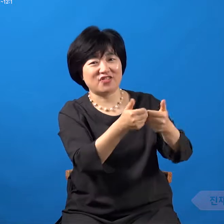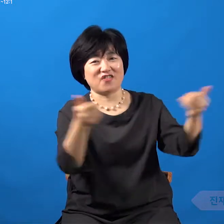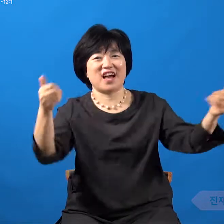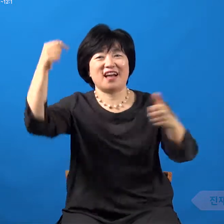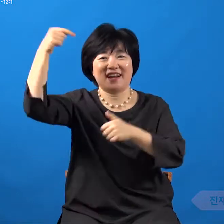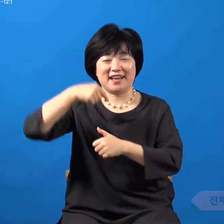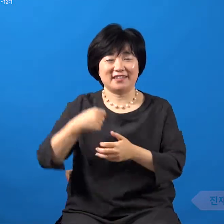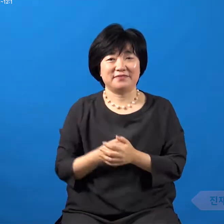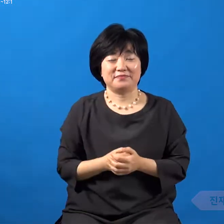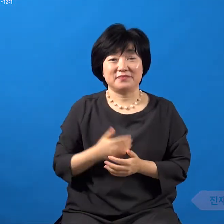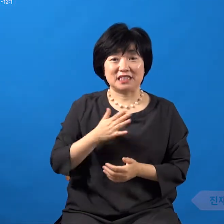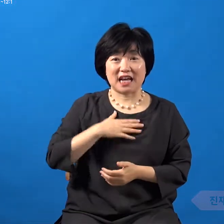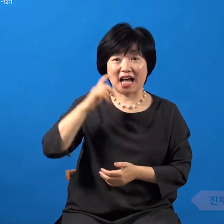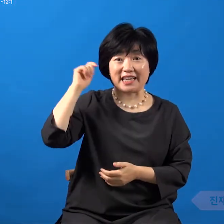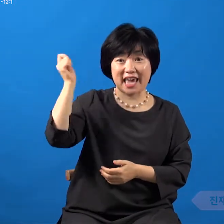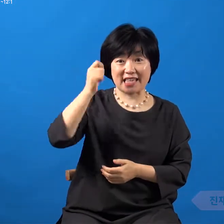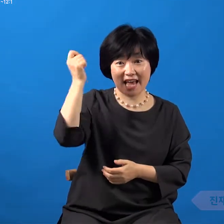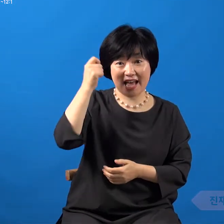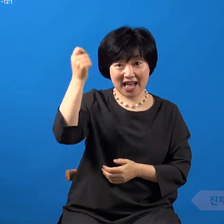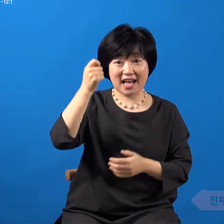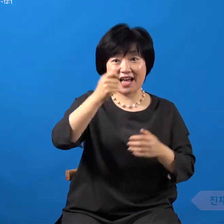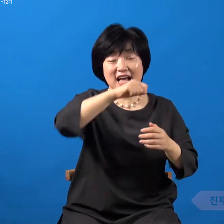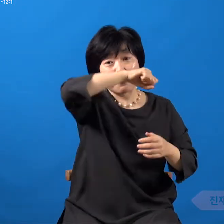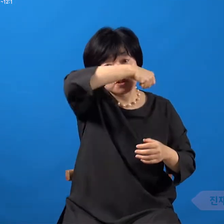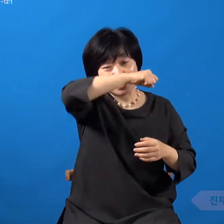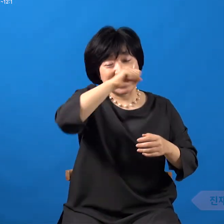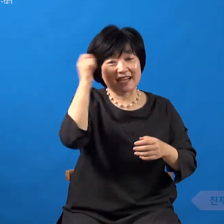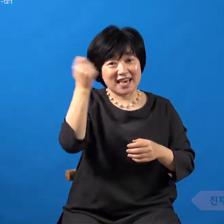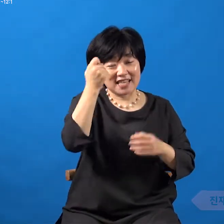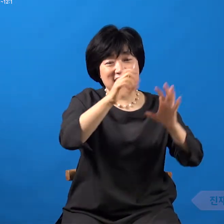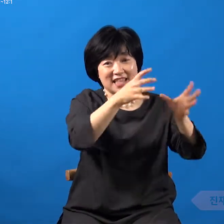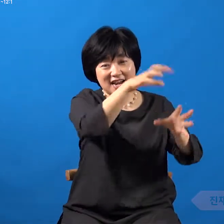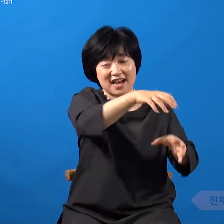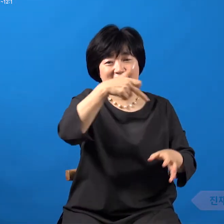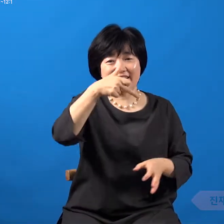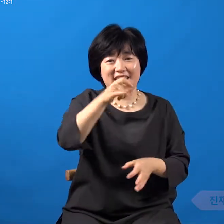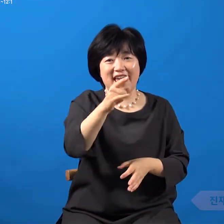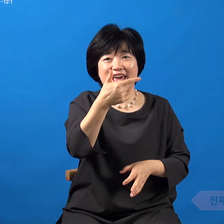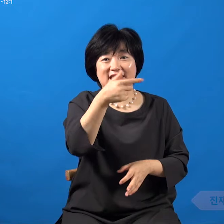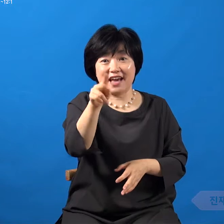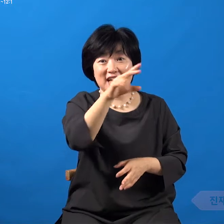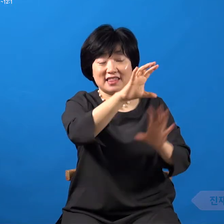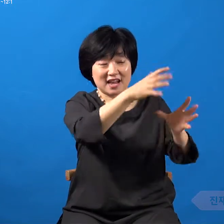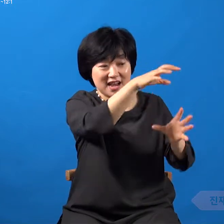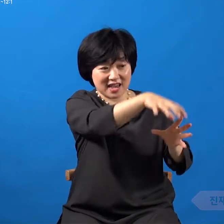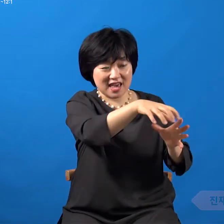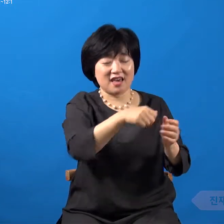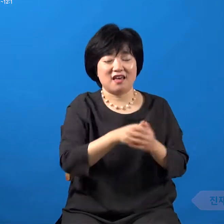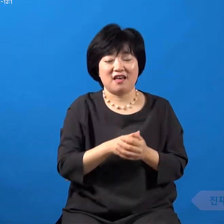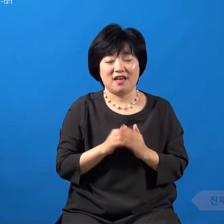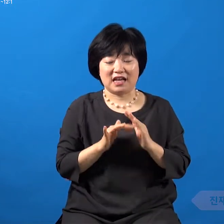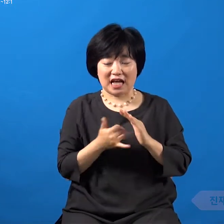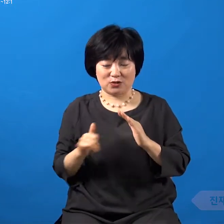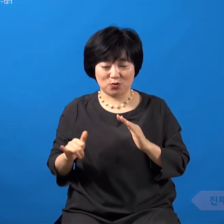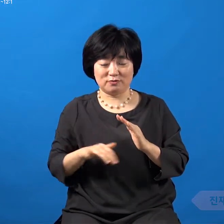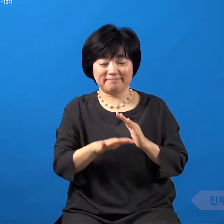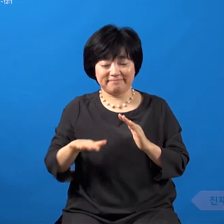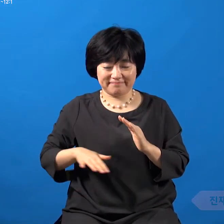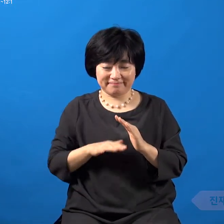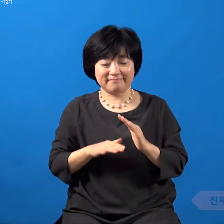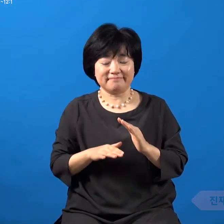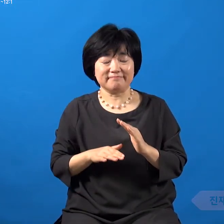제가 케냐에 선교사로 떠날 때 우리 가족과 함께 준비할 때 저희 부모님이 제게 그렇게 말씀하신